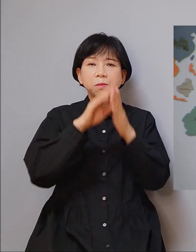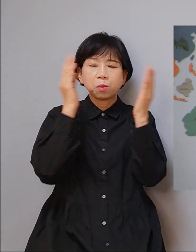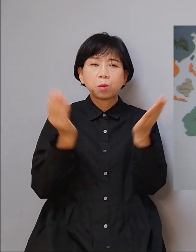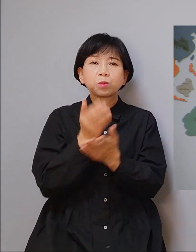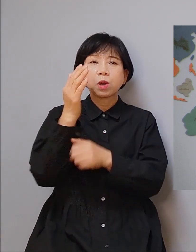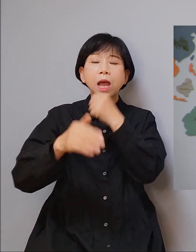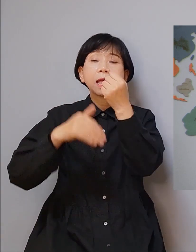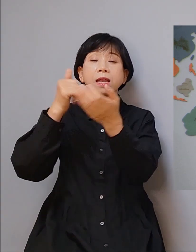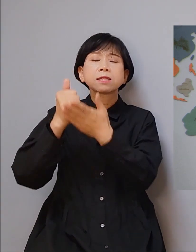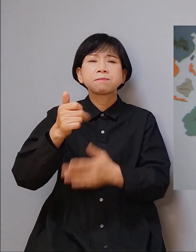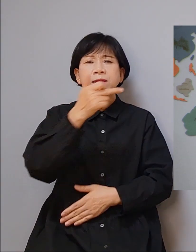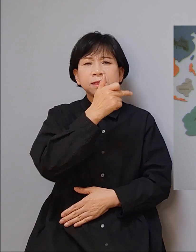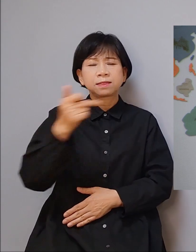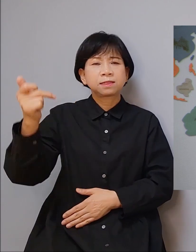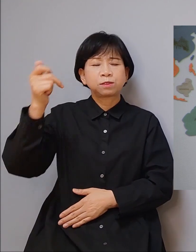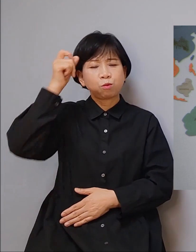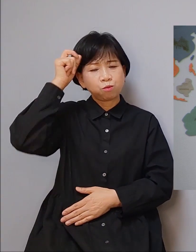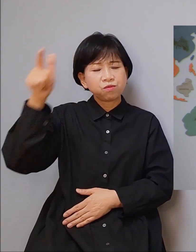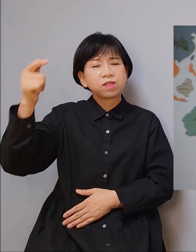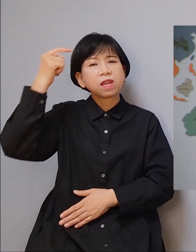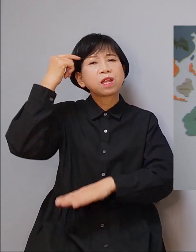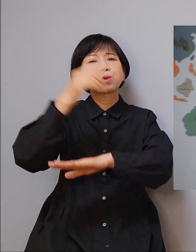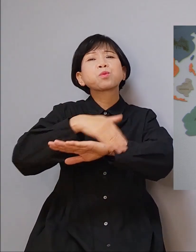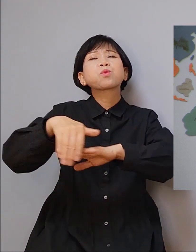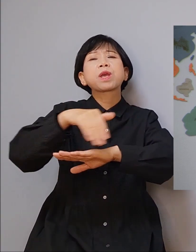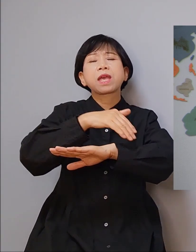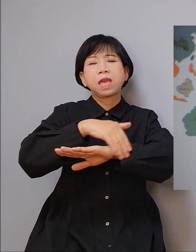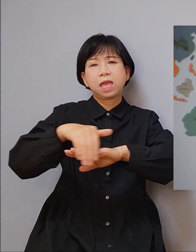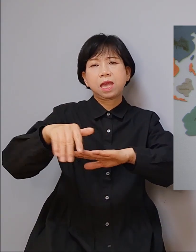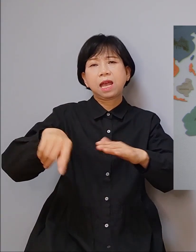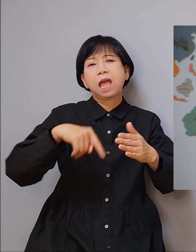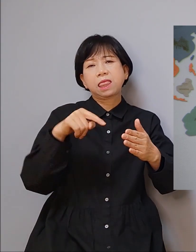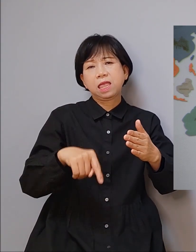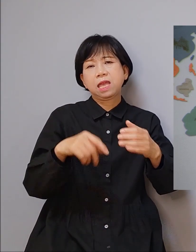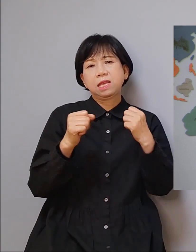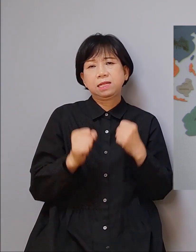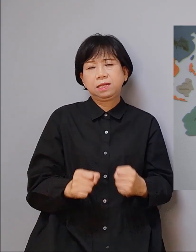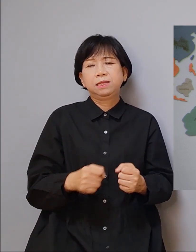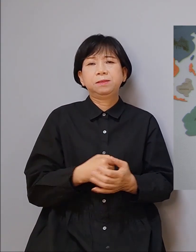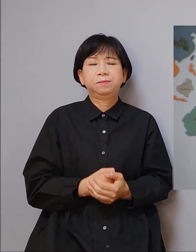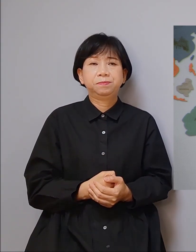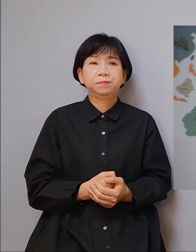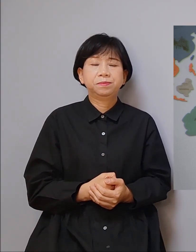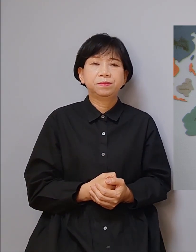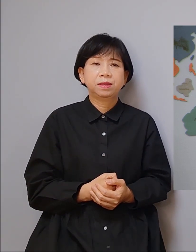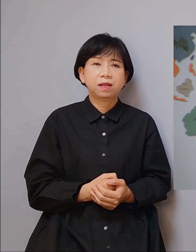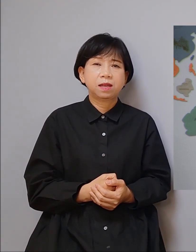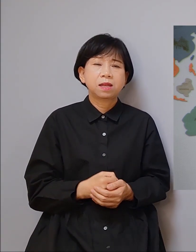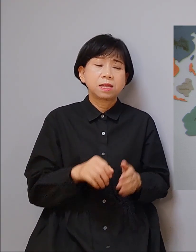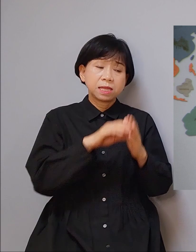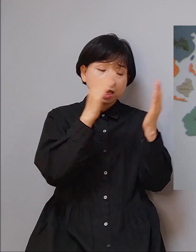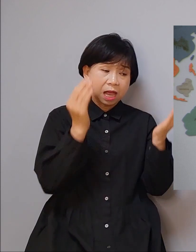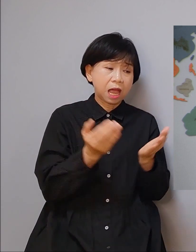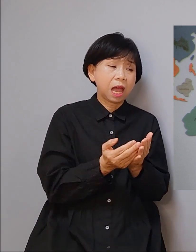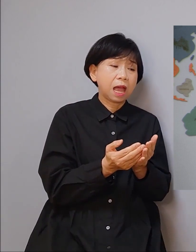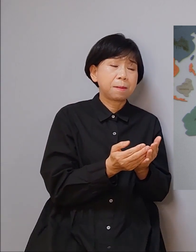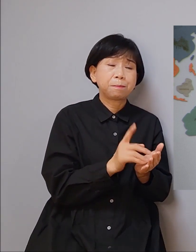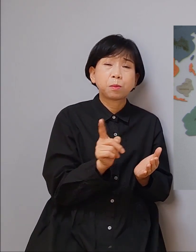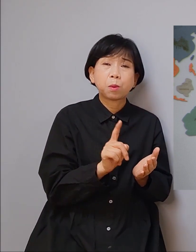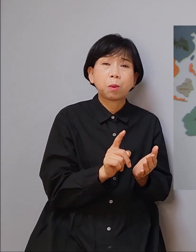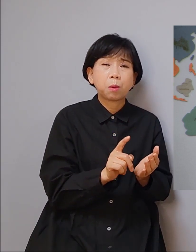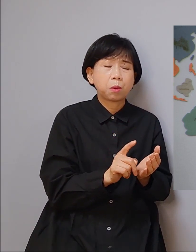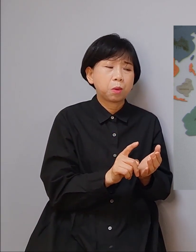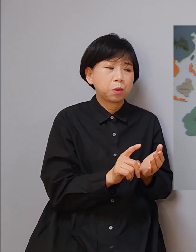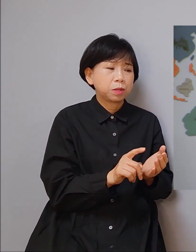하나님의 거대한 계획 속에서 다 연결되어 있는 거예요. 이 상황과 이 상황이 연결되어